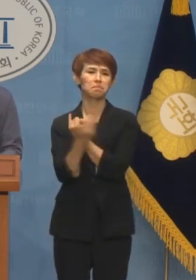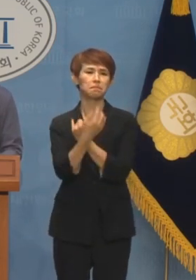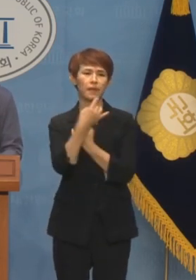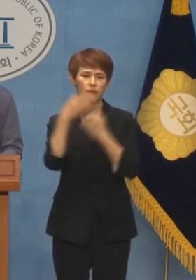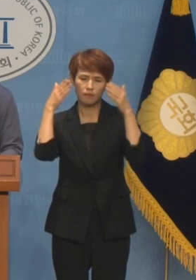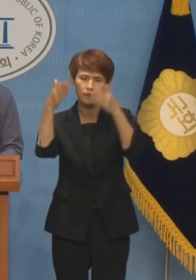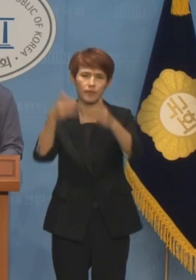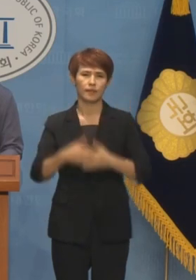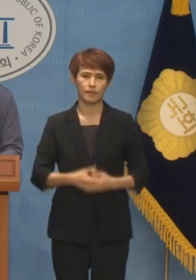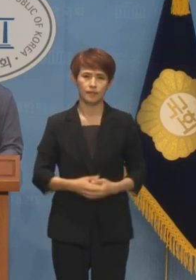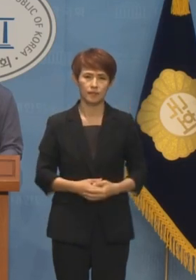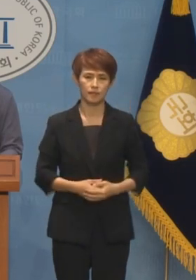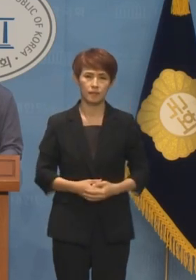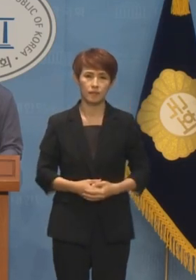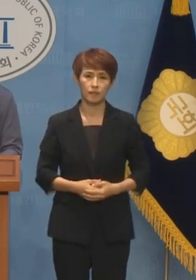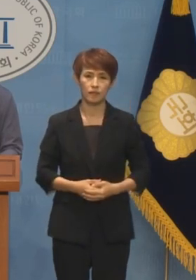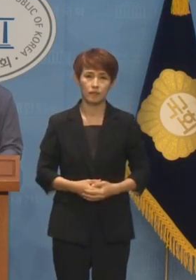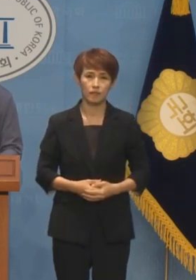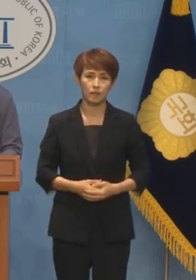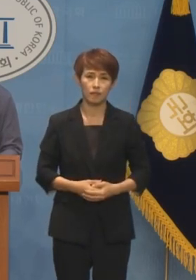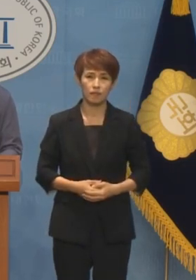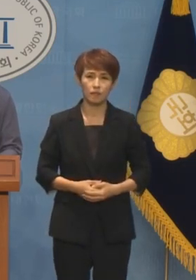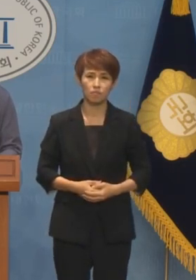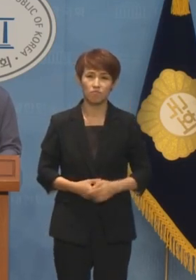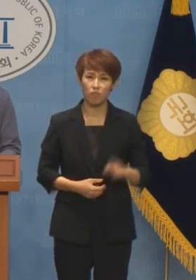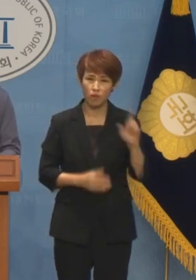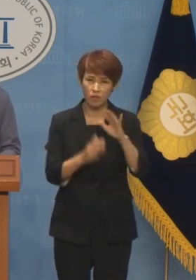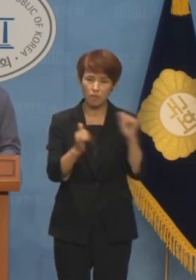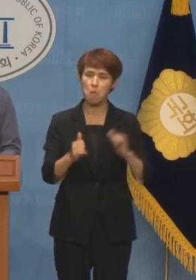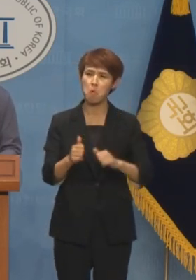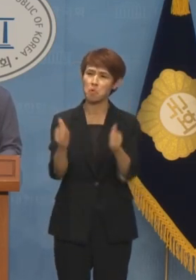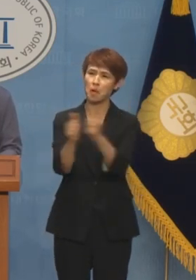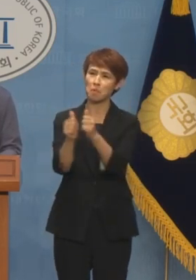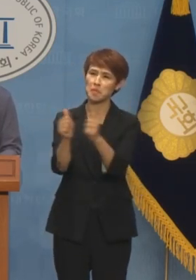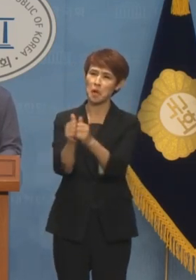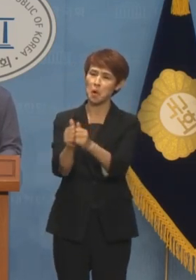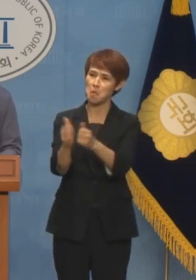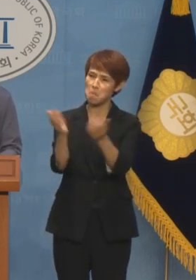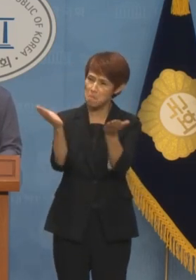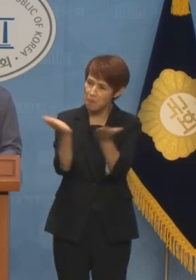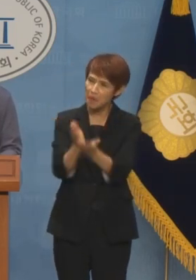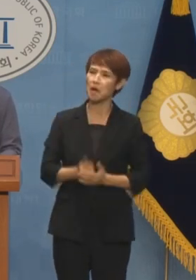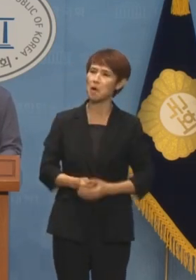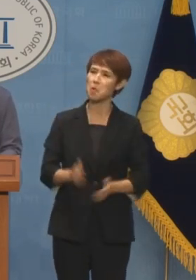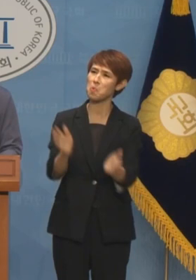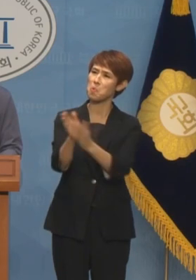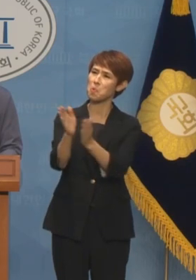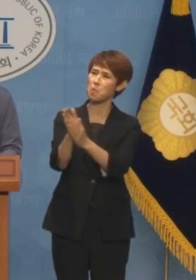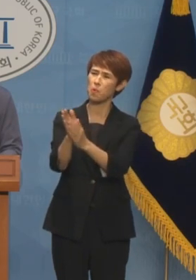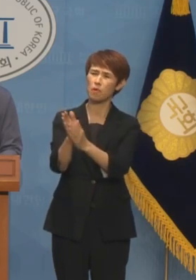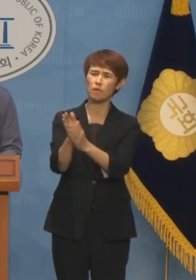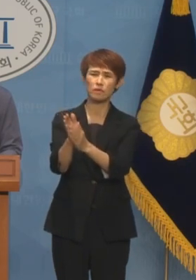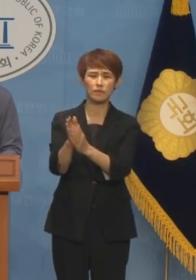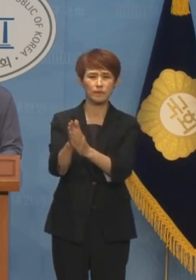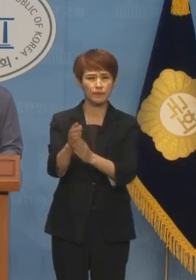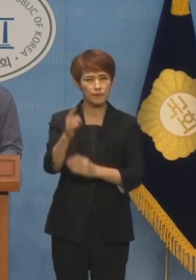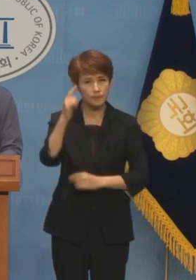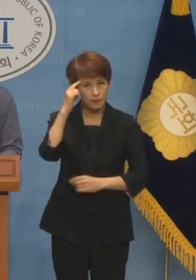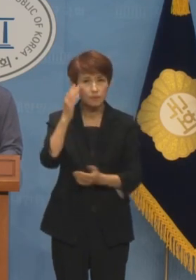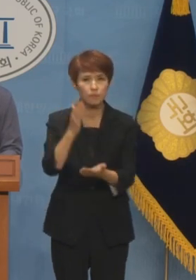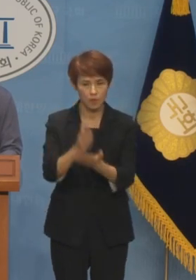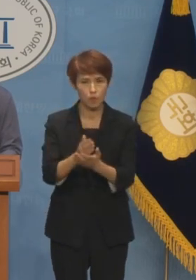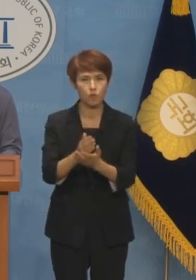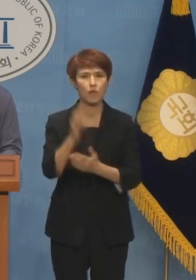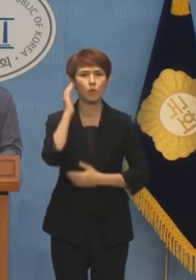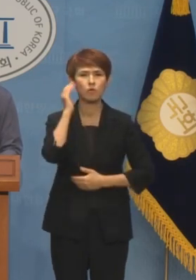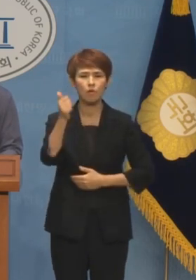왔습니다. 일부 몰지각한 자들의 상남자 칭송에 취할 것이 아니라 대통령으로서의 기본